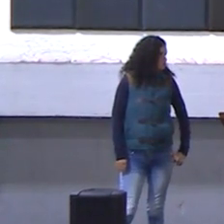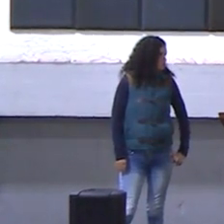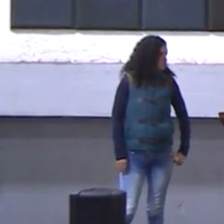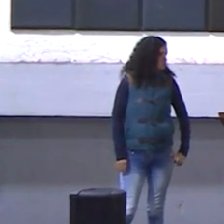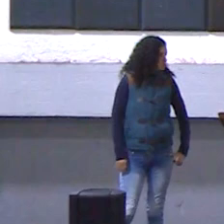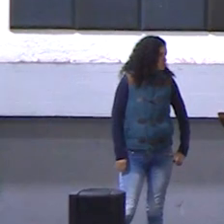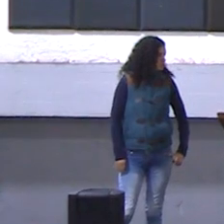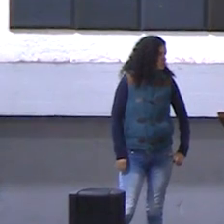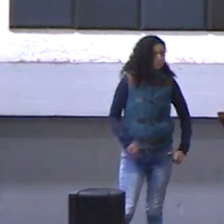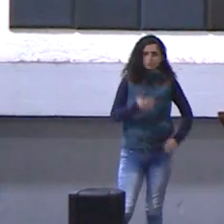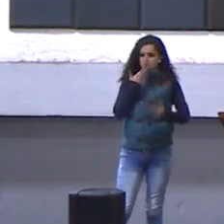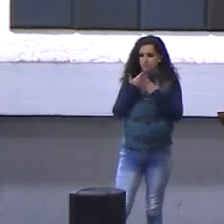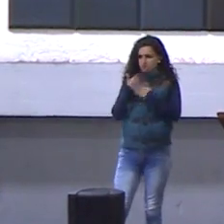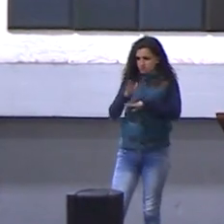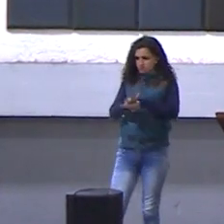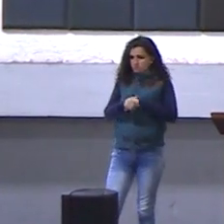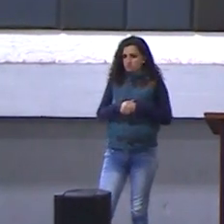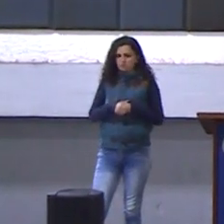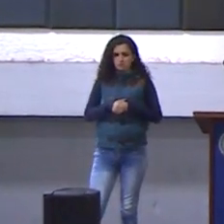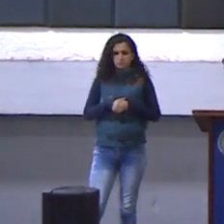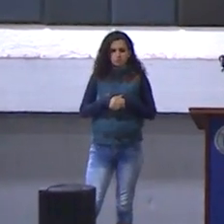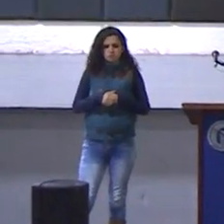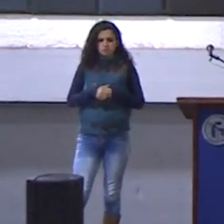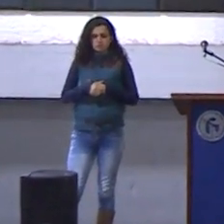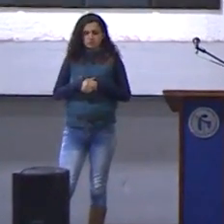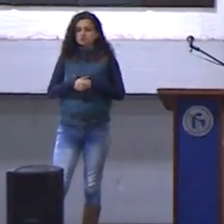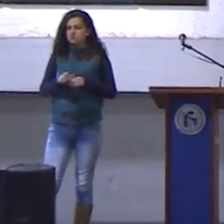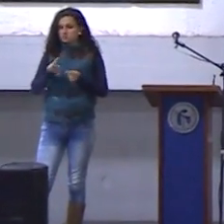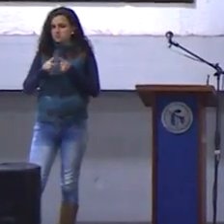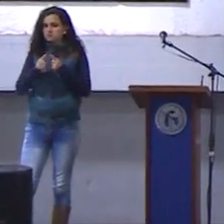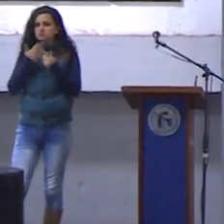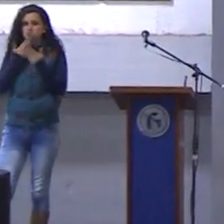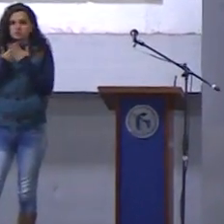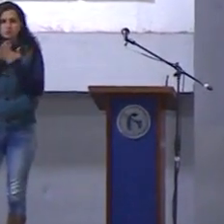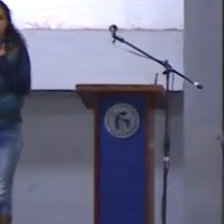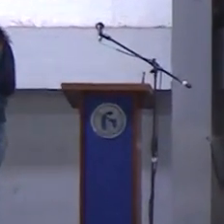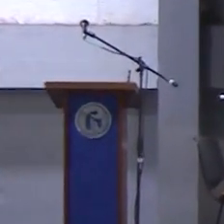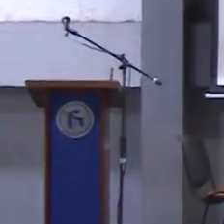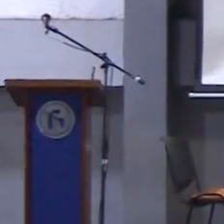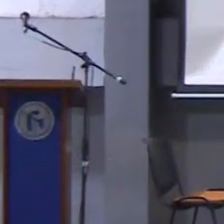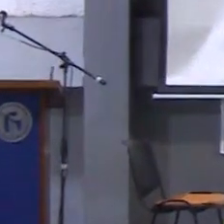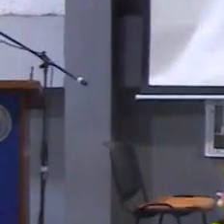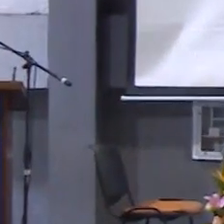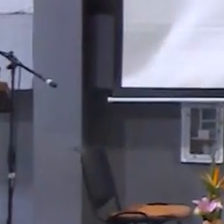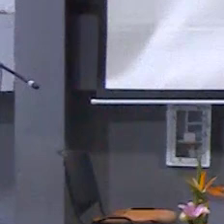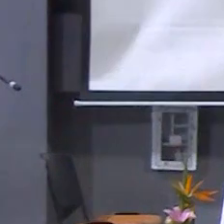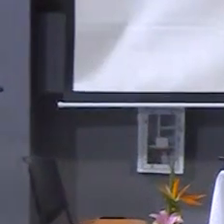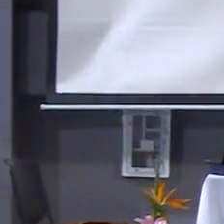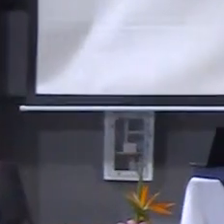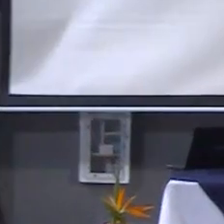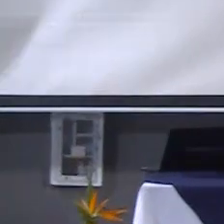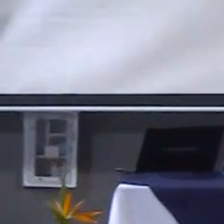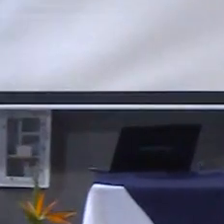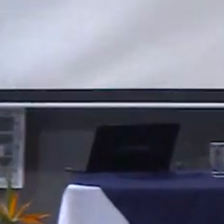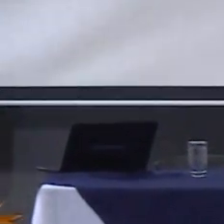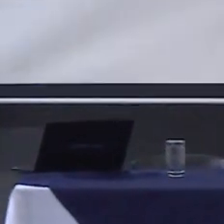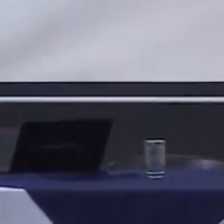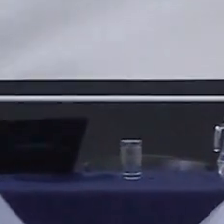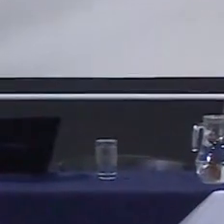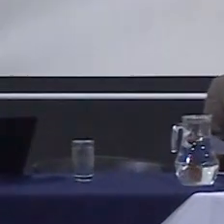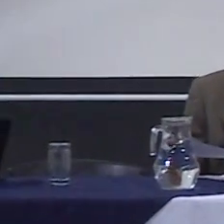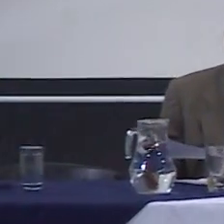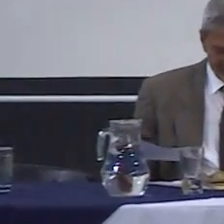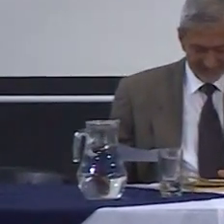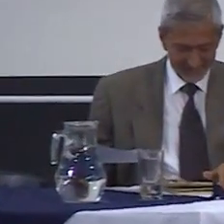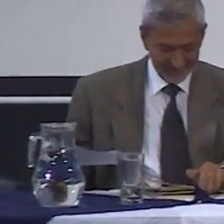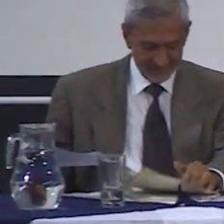ya buenas tardes con esto quiero agradecer al comité organizador esta invitación no tengo de